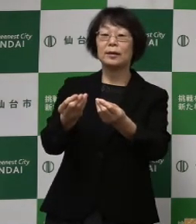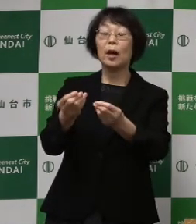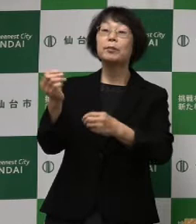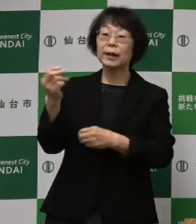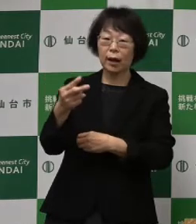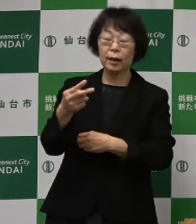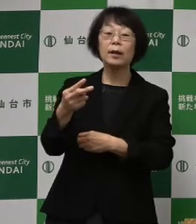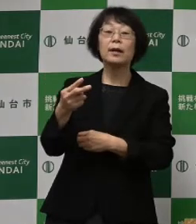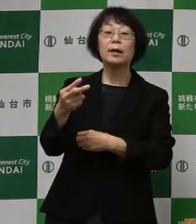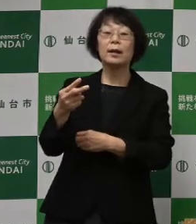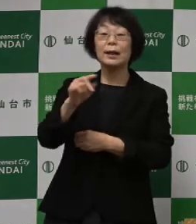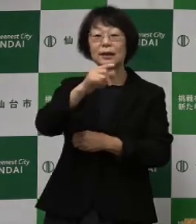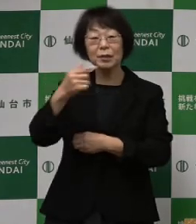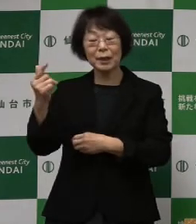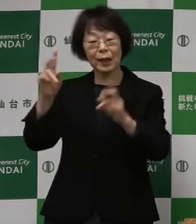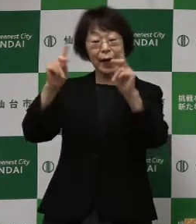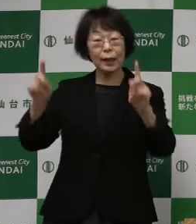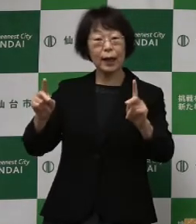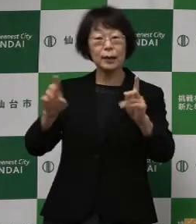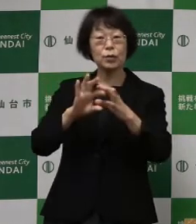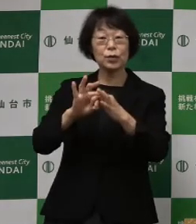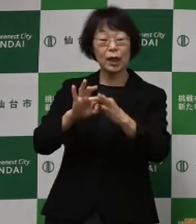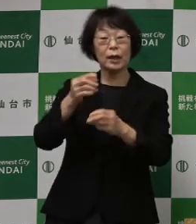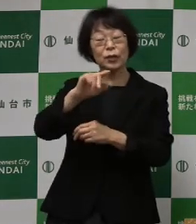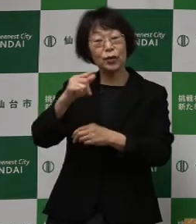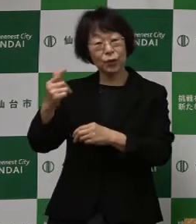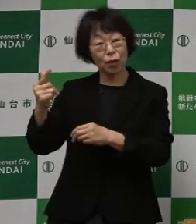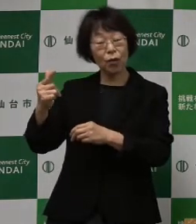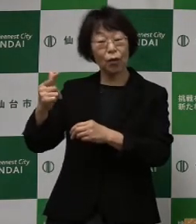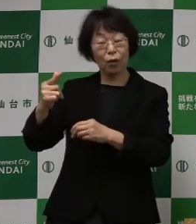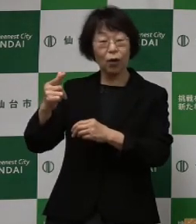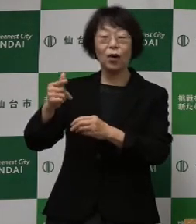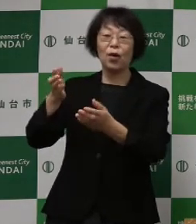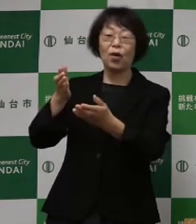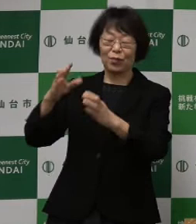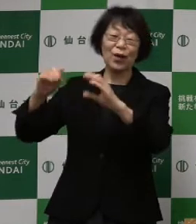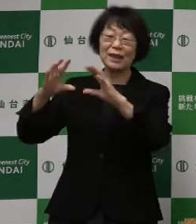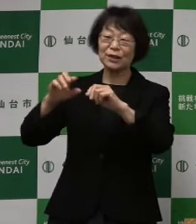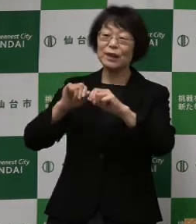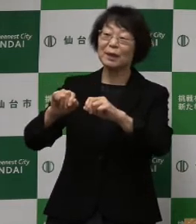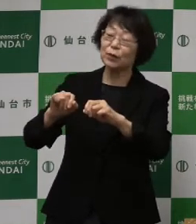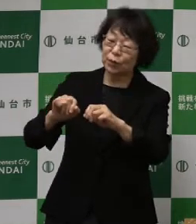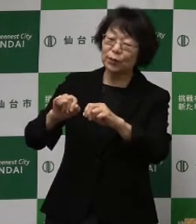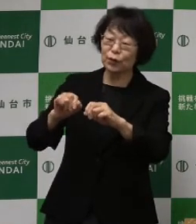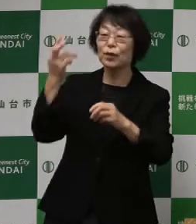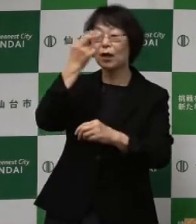またさまざまな課題についてはいろいろお話をしましょうねということを確認いたし